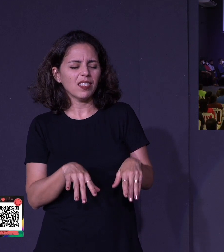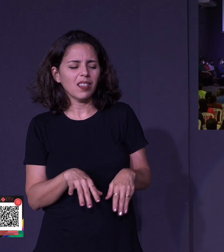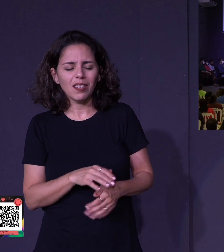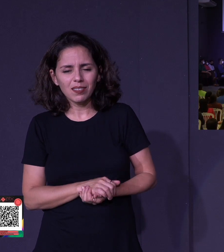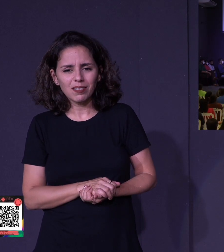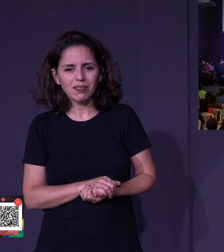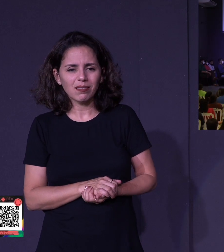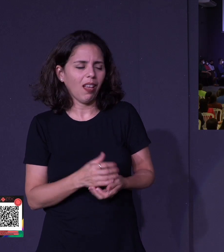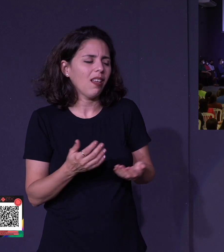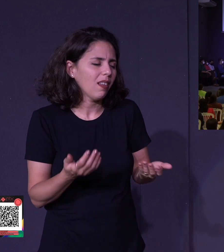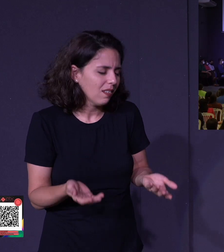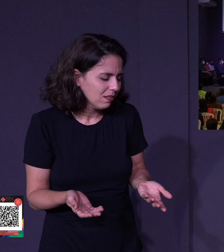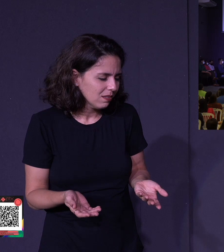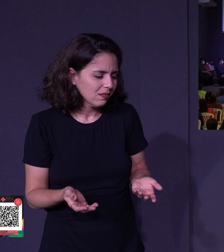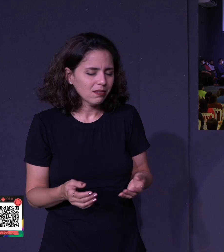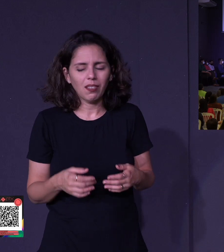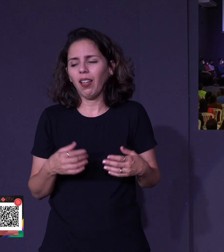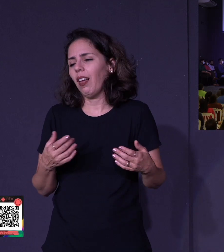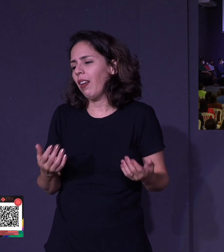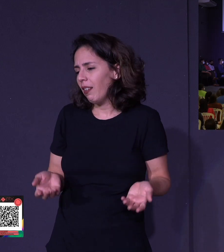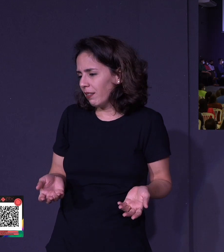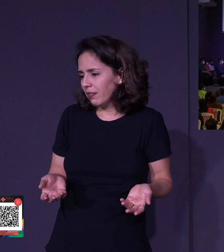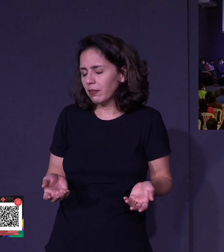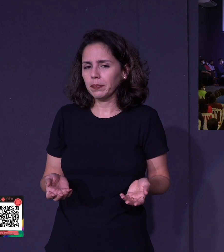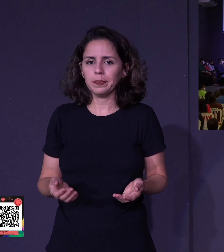Ô menino, irmão, dá não, dá uma gastura aí, meu irmão.